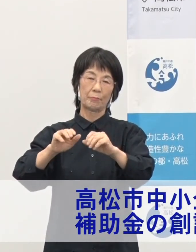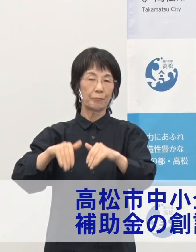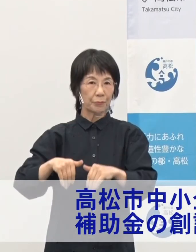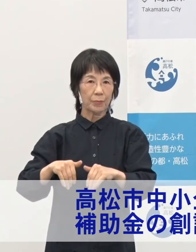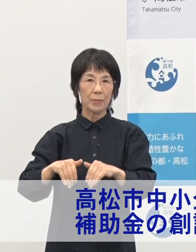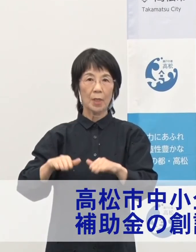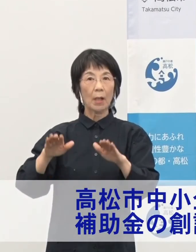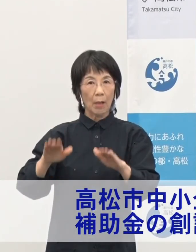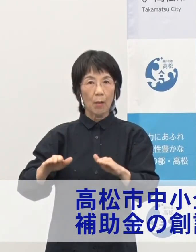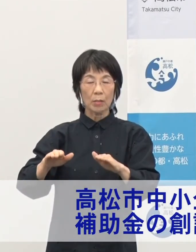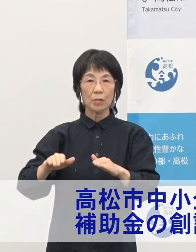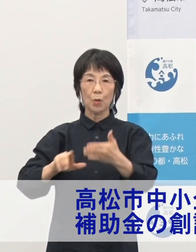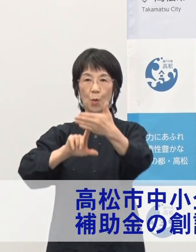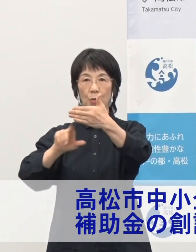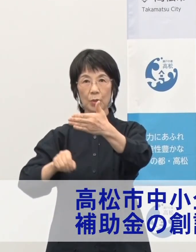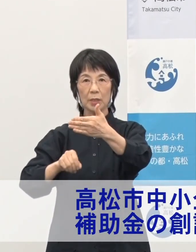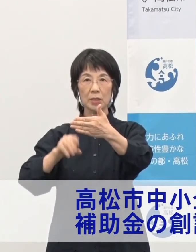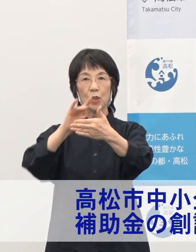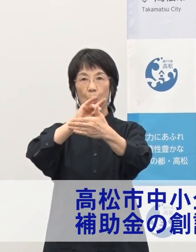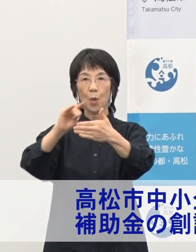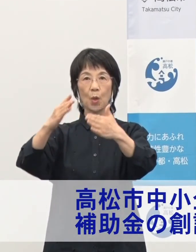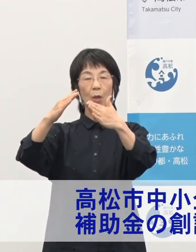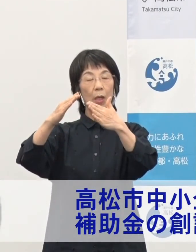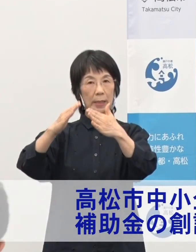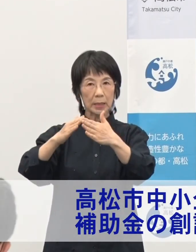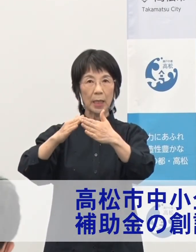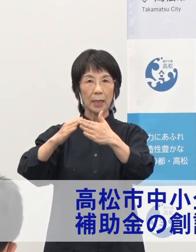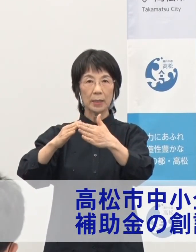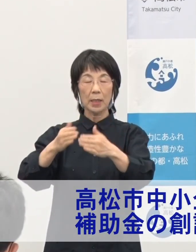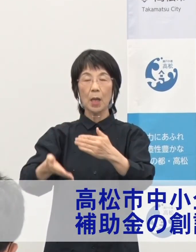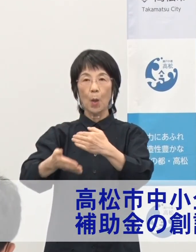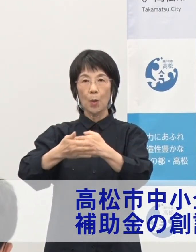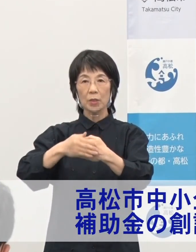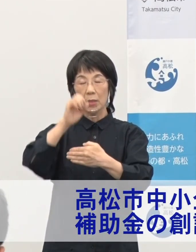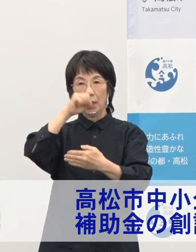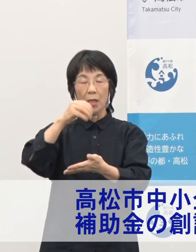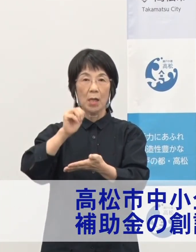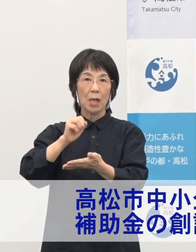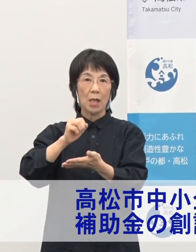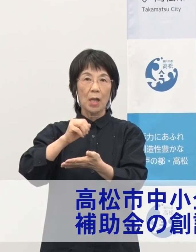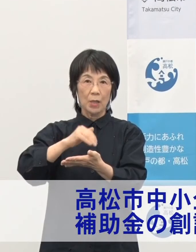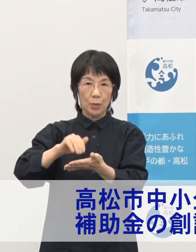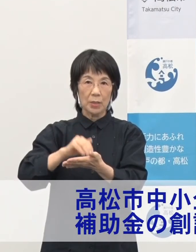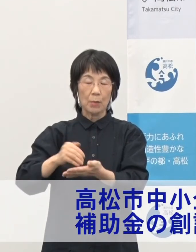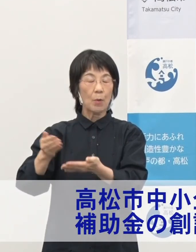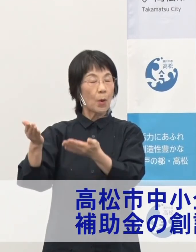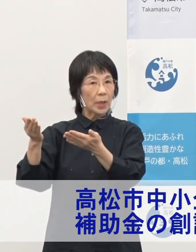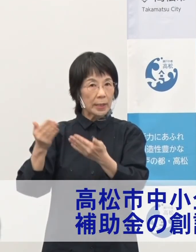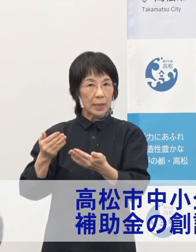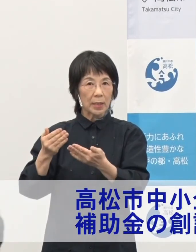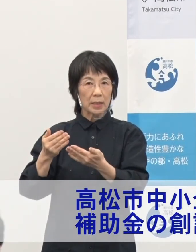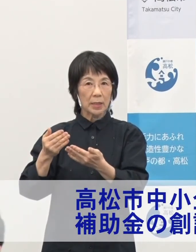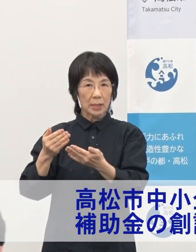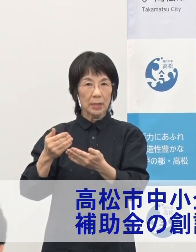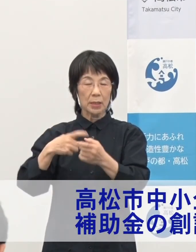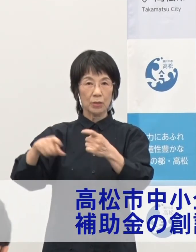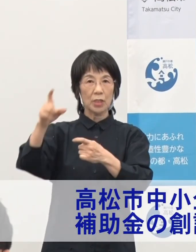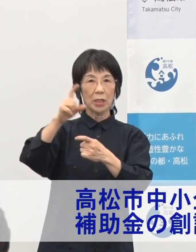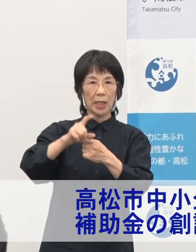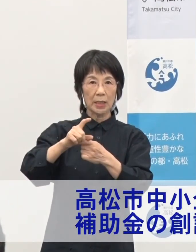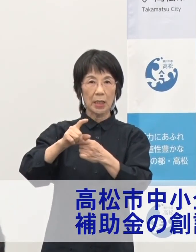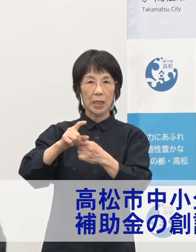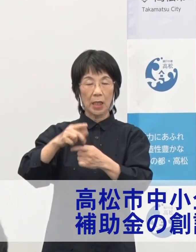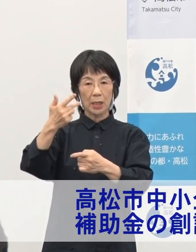この度9月議会におきまして補正予算で議決をいただきまして追加の経済対策として市内中小